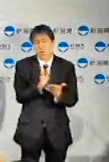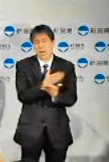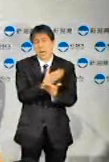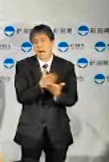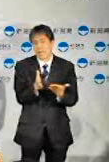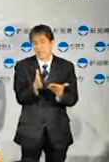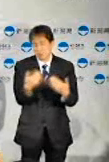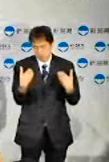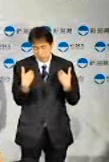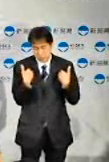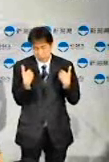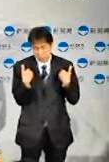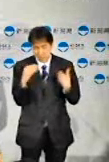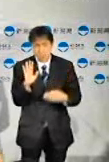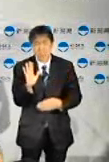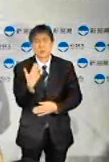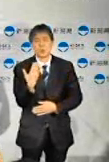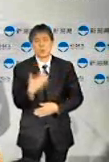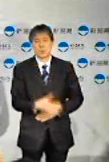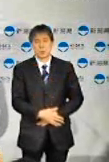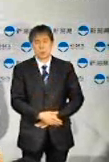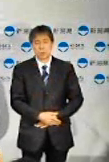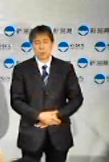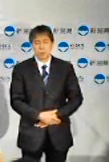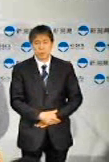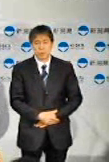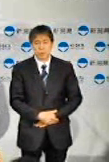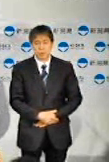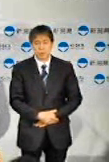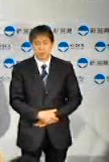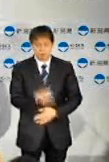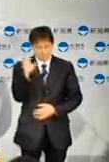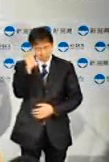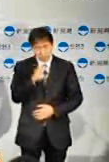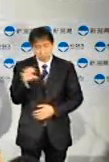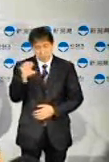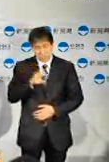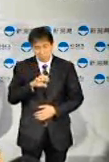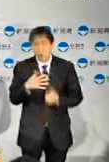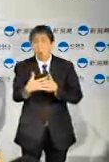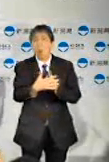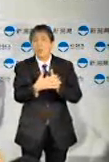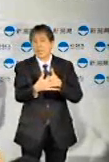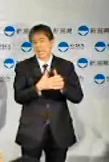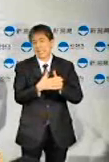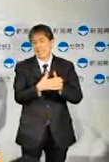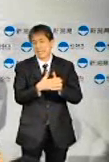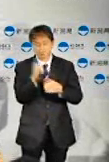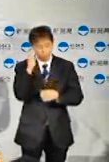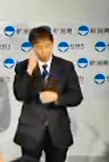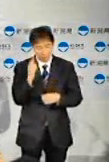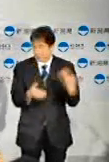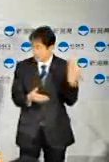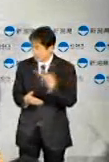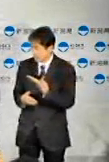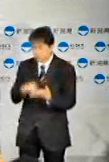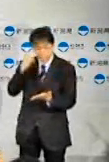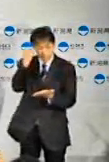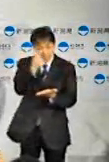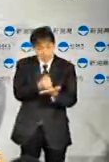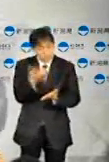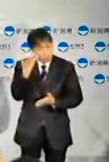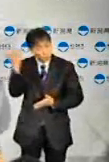があるんでしょうけれども、まあ繰り返しですけど追い風ではあると思ってます。 実現のこう可能性